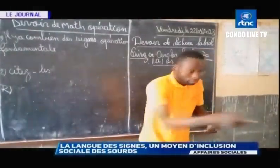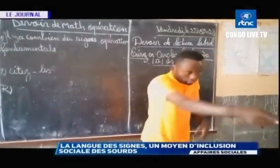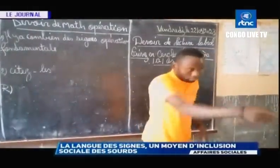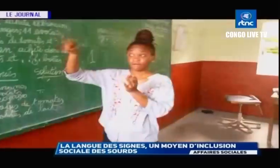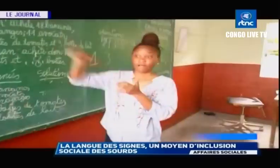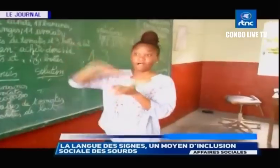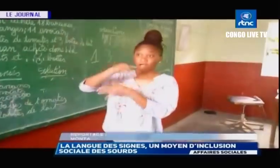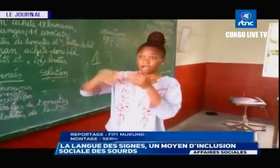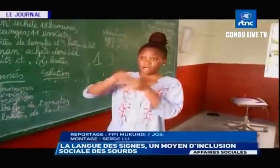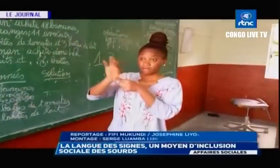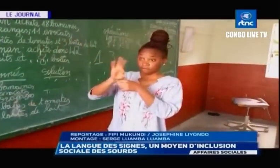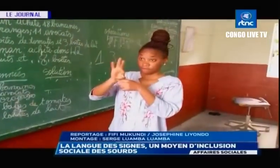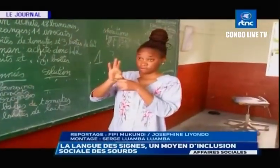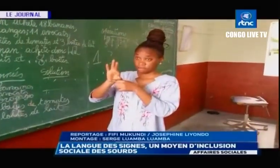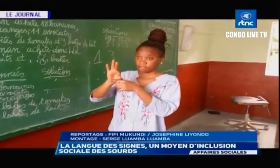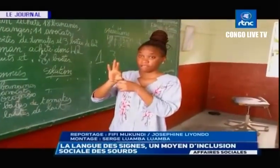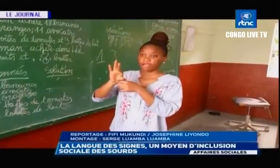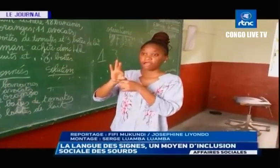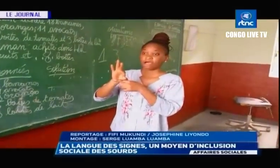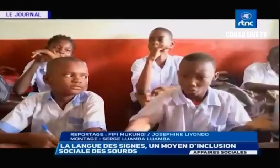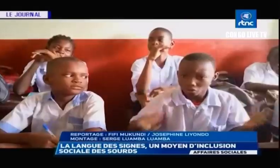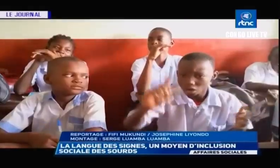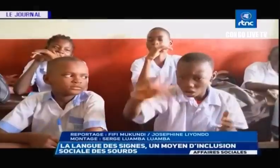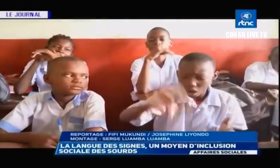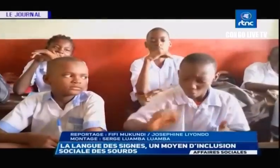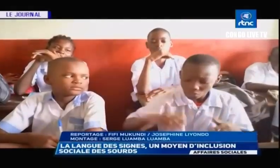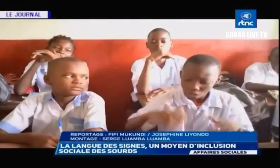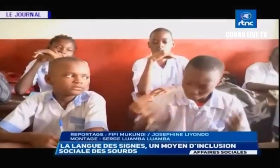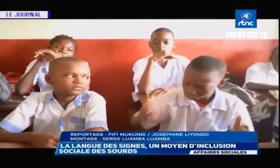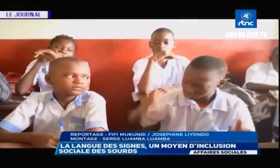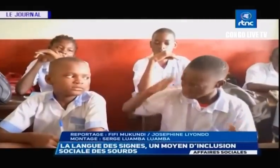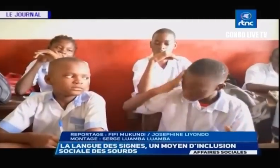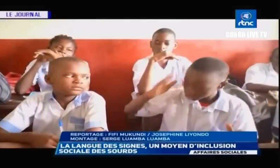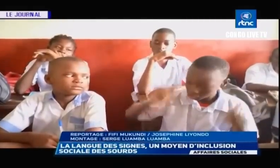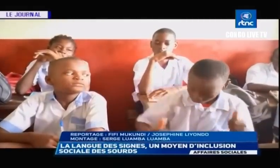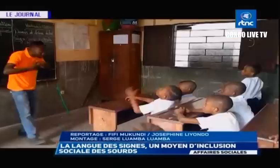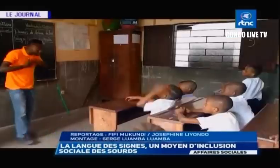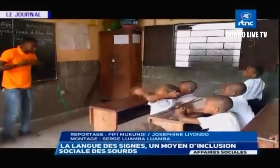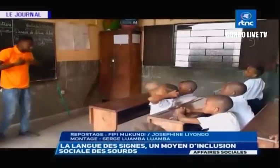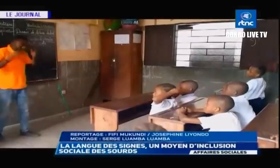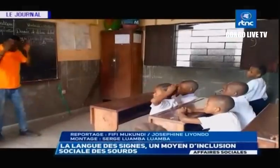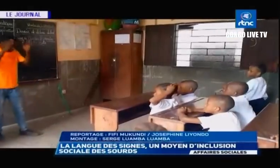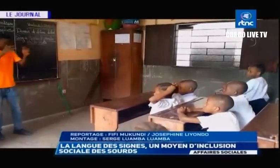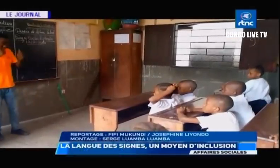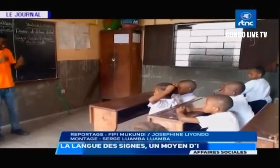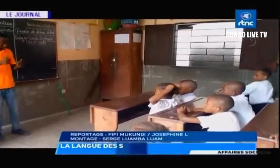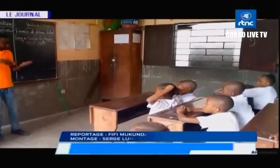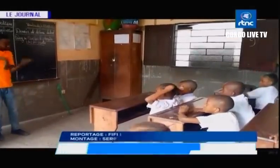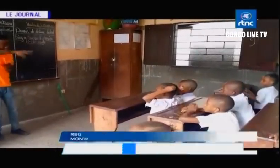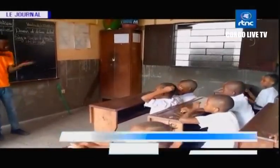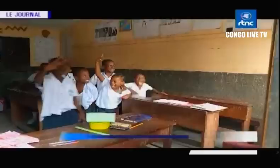la promouvoir comme 5e langue nationale, ce qui va favoriser l'émulation pour une société plus